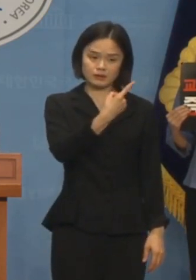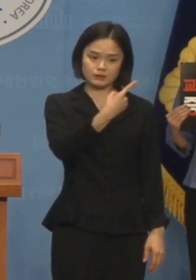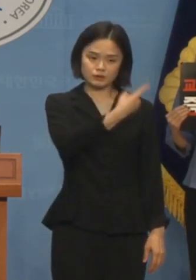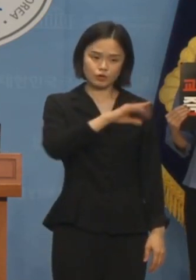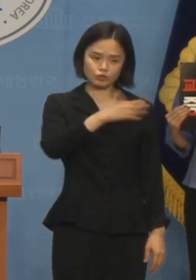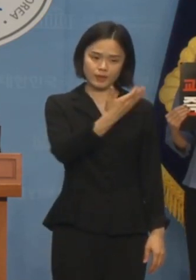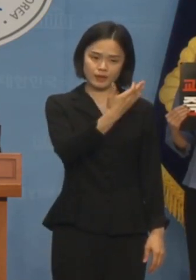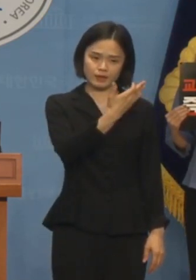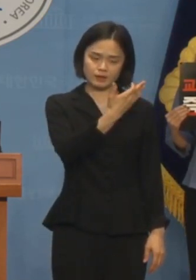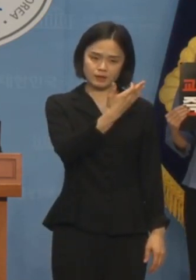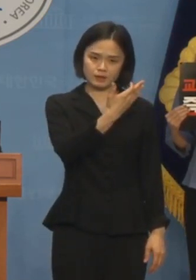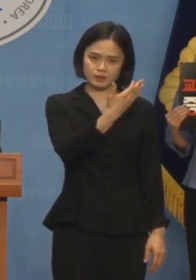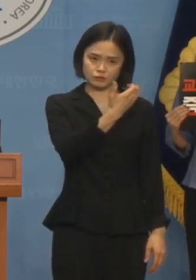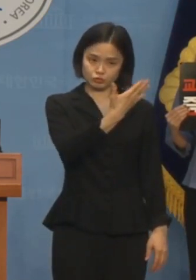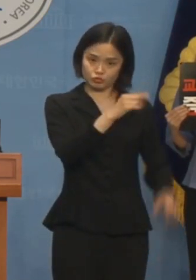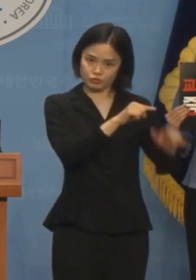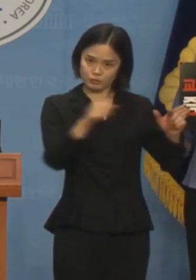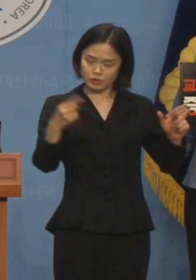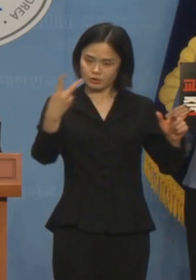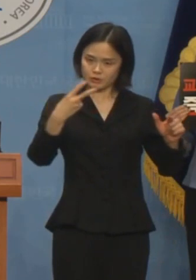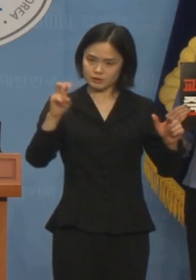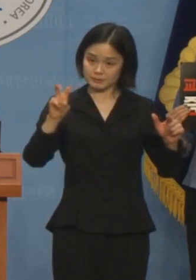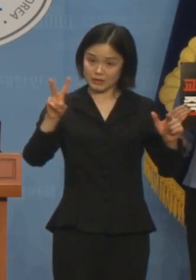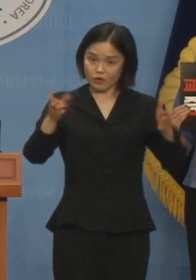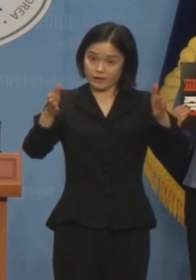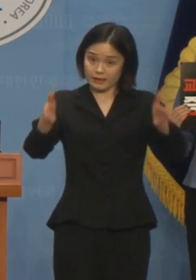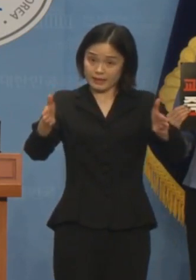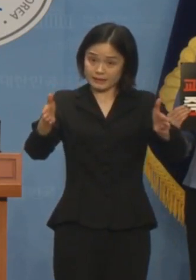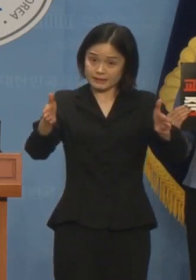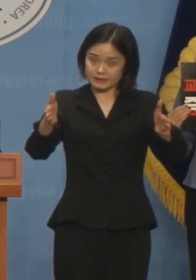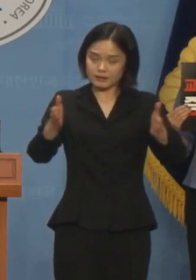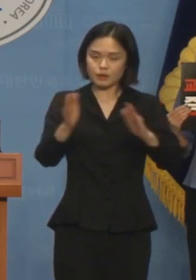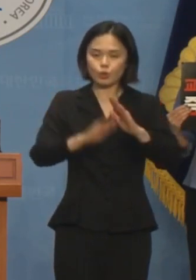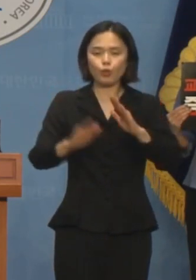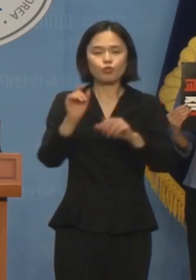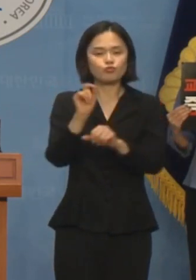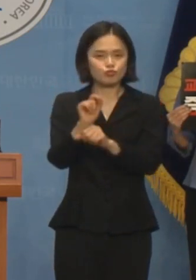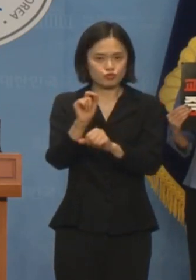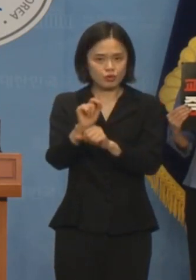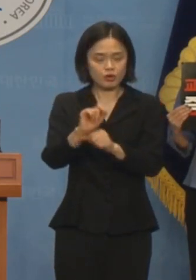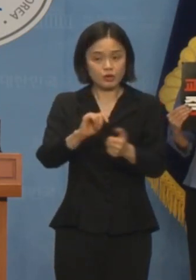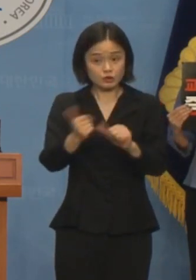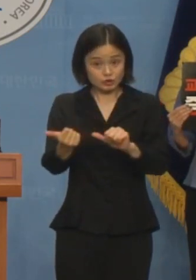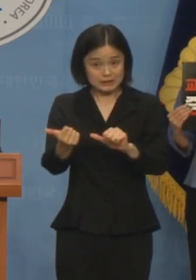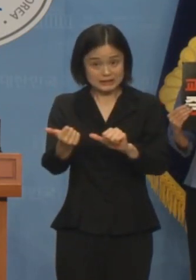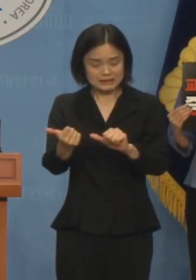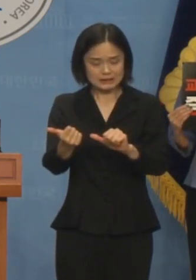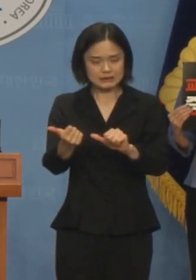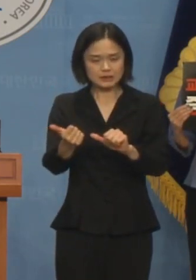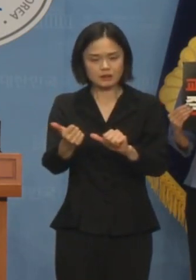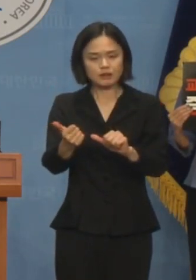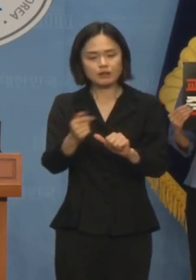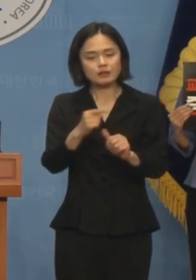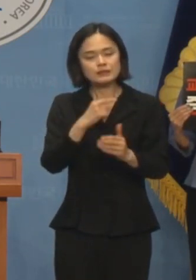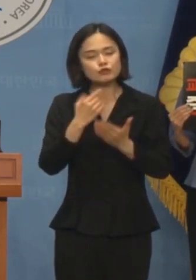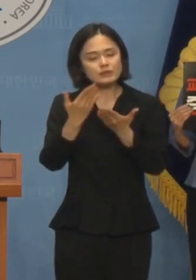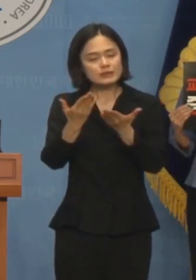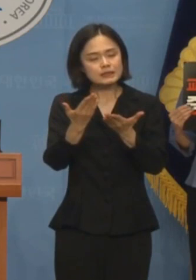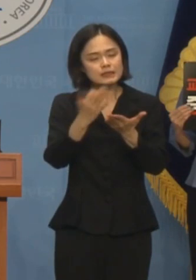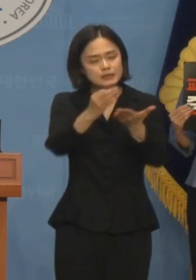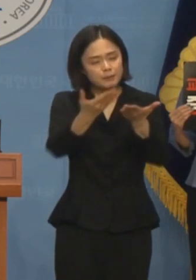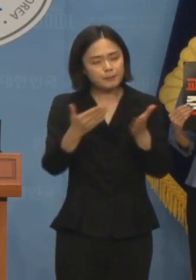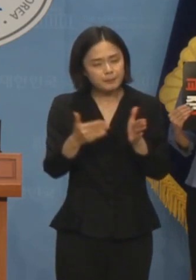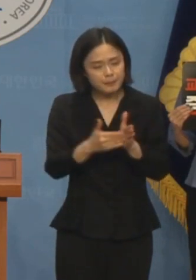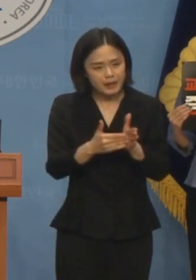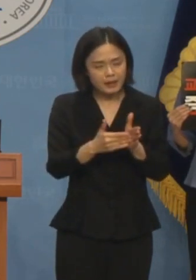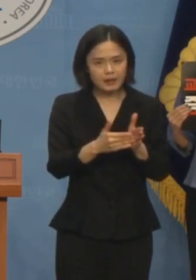2022년까지 공무원 순직 승인 관련 자료를 보면 경찰 공무원의 순직 승인 비율은 61.5%, 소방